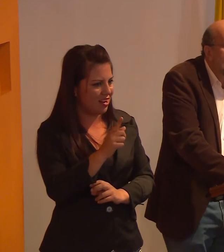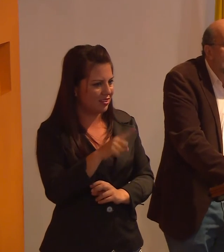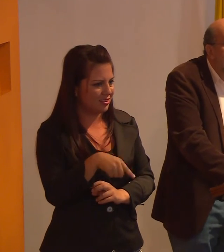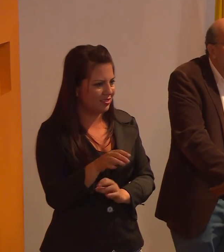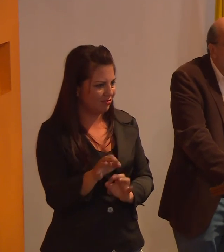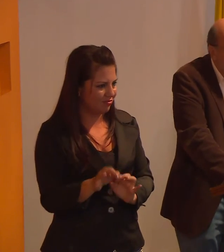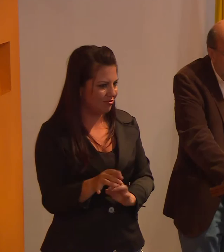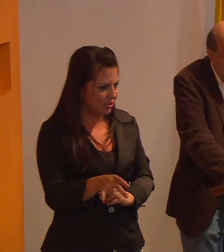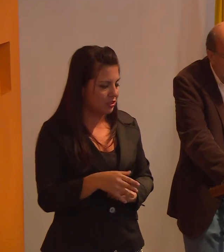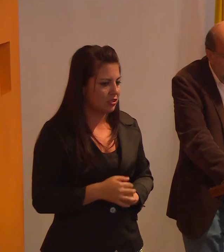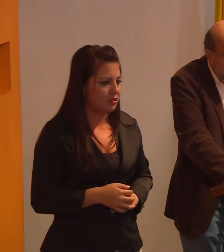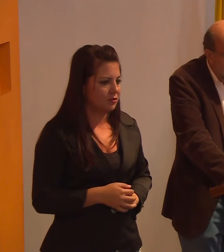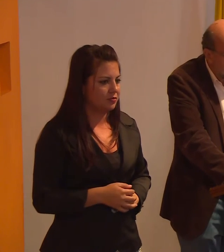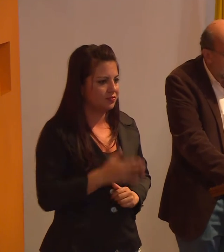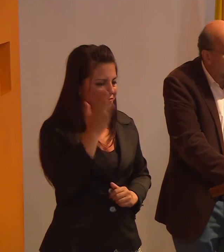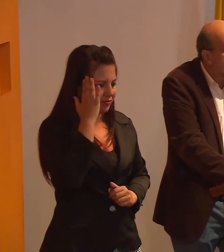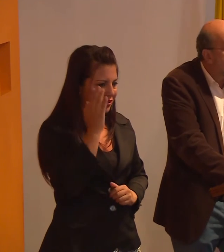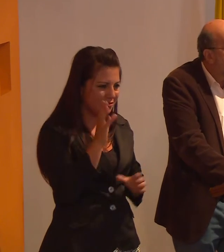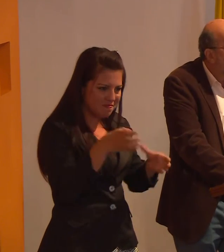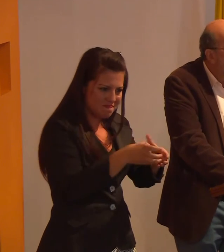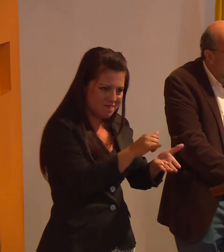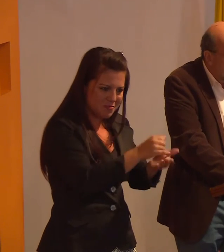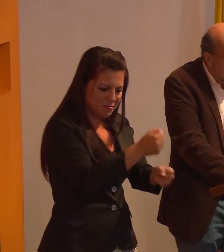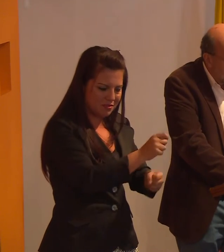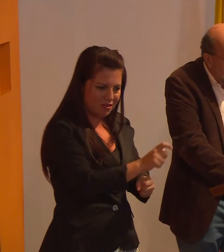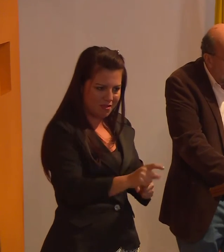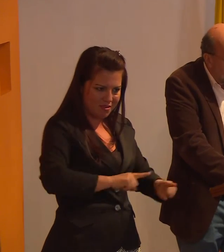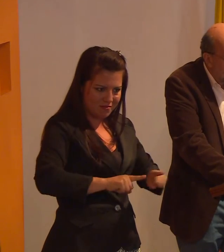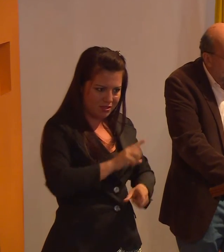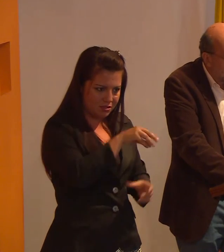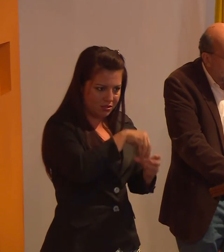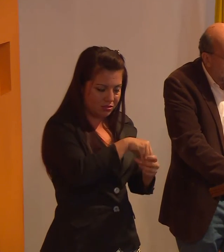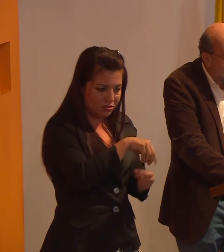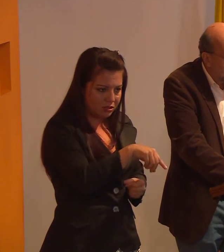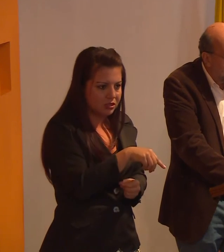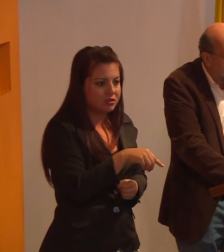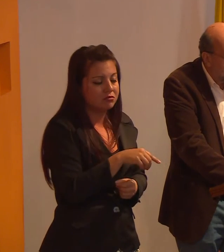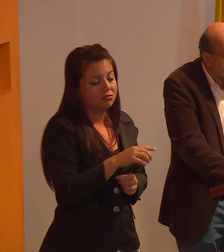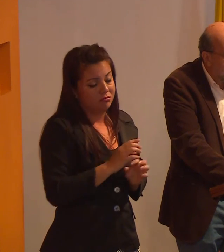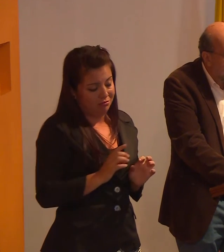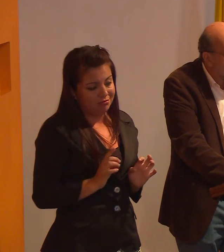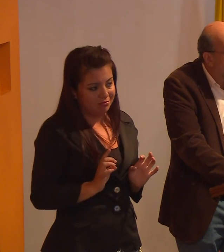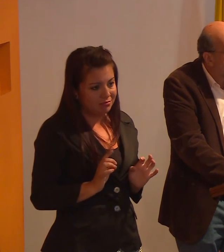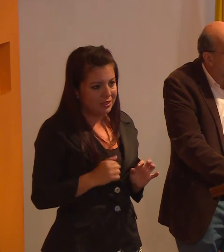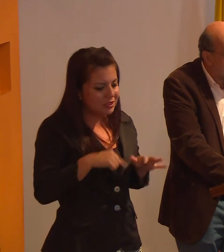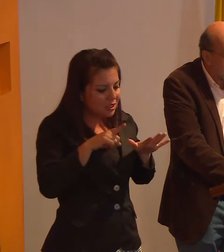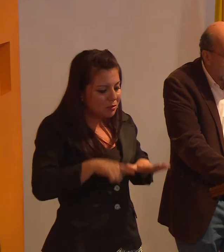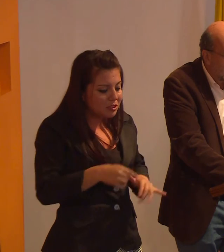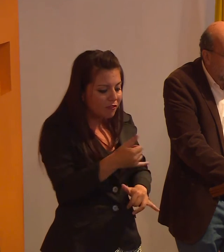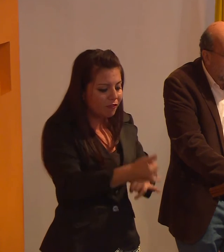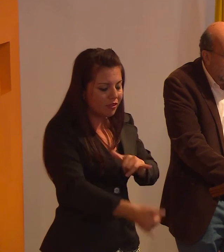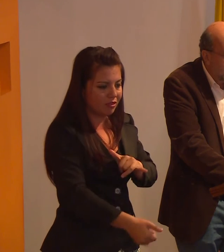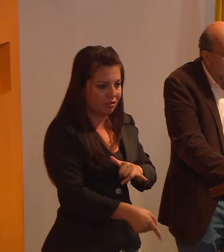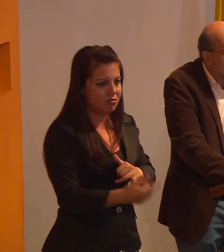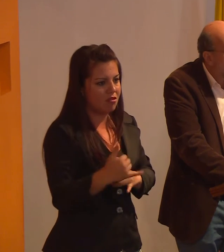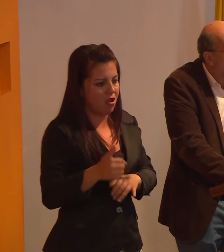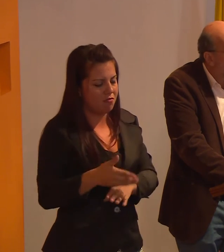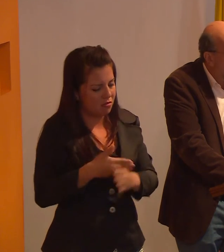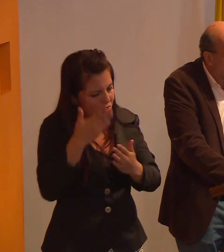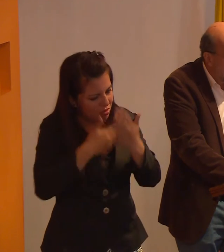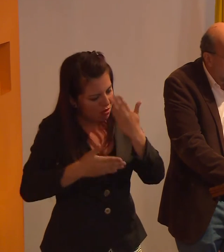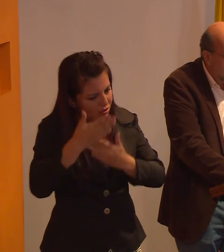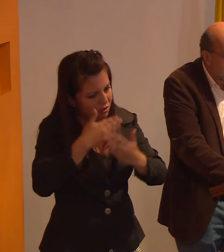la administrativa, precisamente, terminaremos en este semestre el análisis requerido para